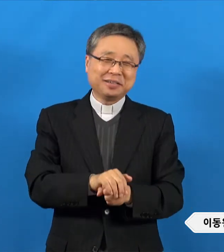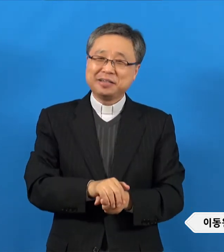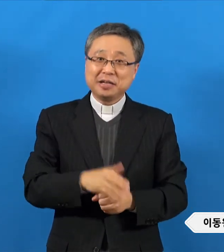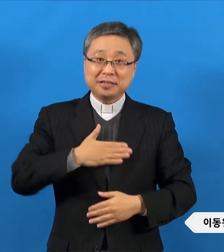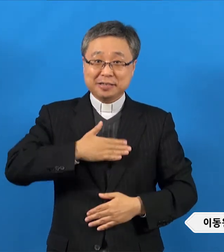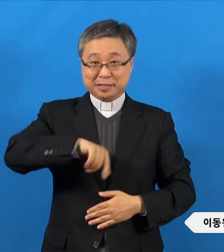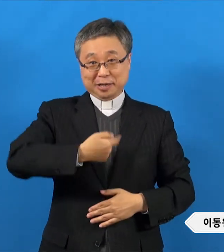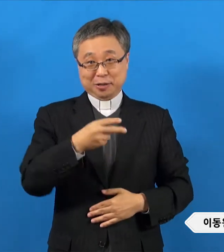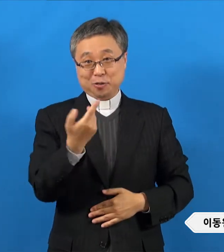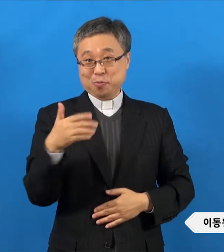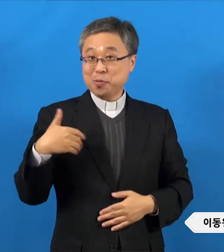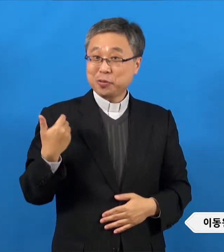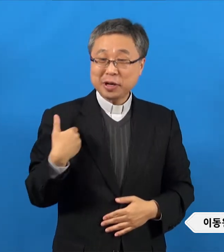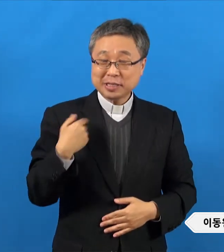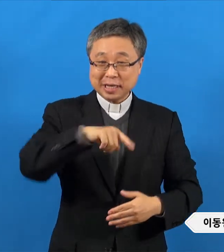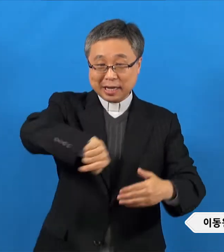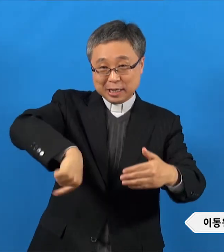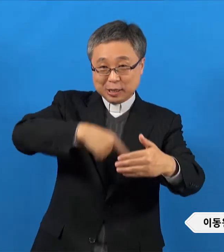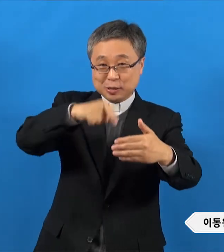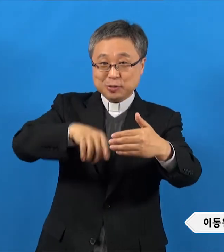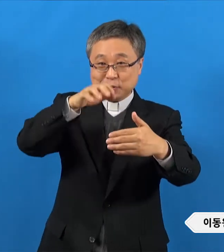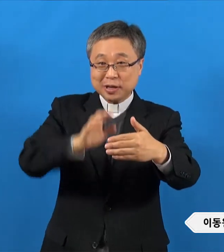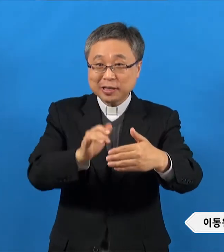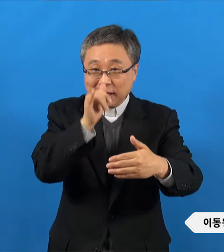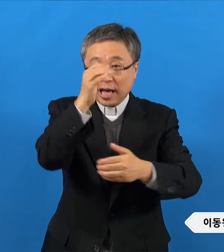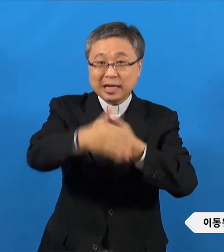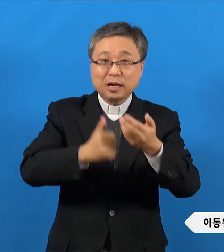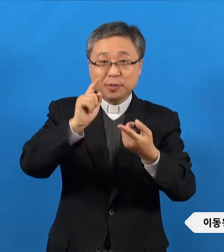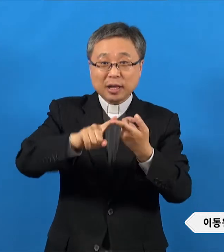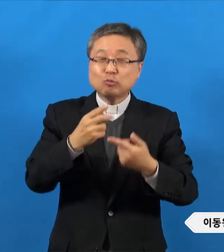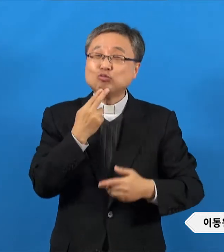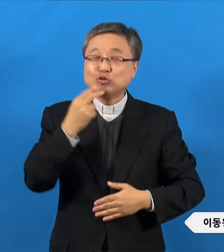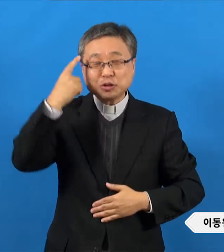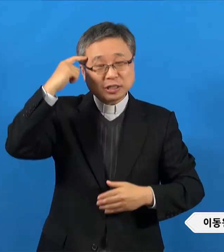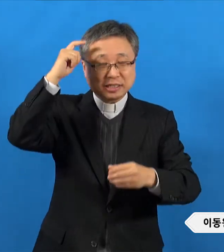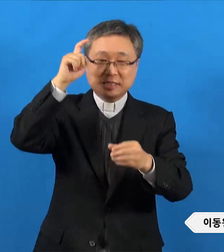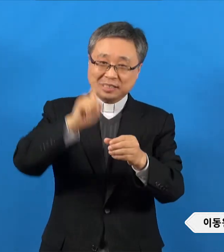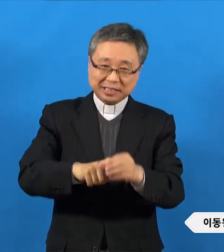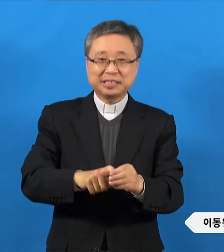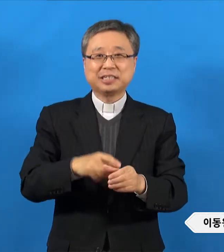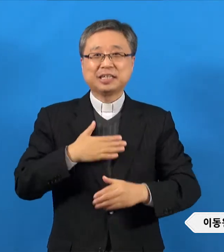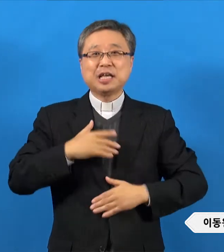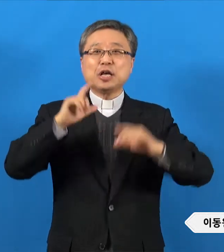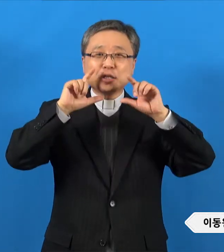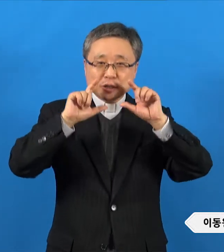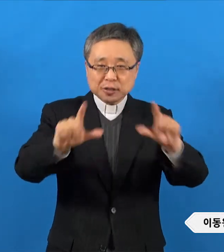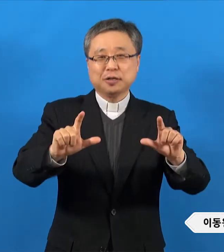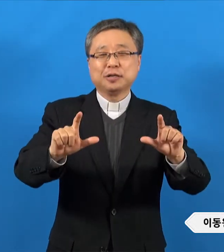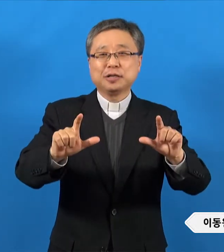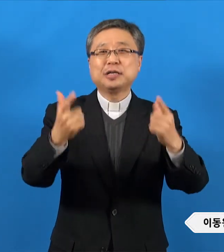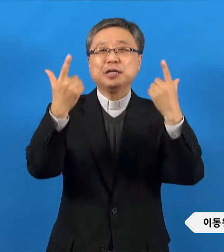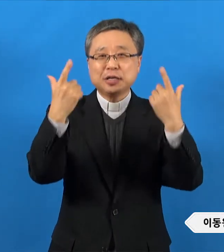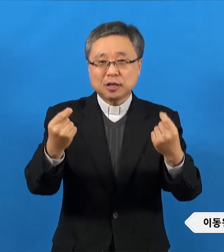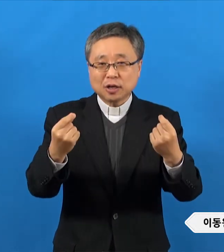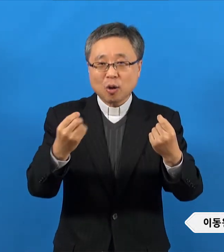자기도 모르게 자기 속에 있는 하나님에 대한 무의식적인 그런 선언이 이렇게 뛰쳐나오는